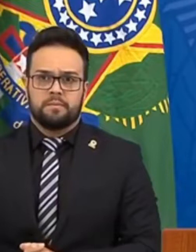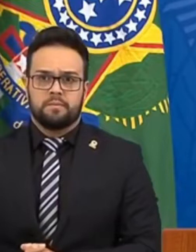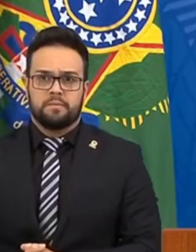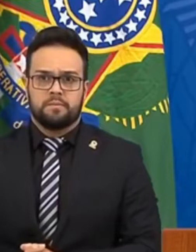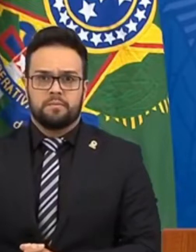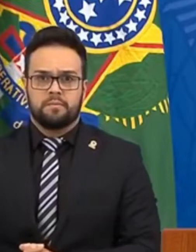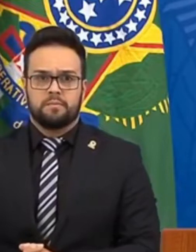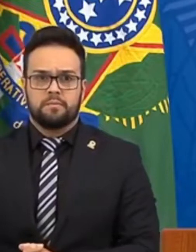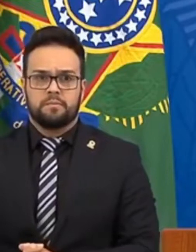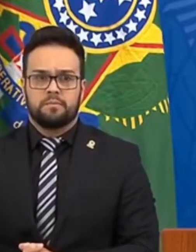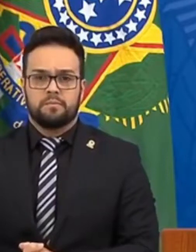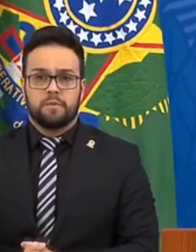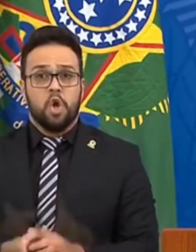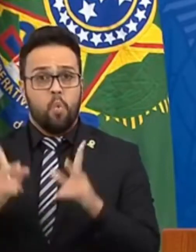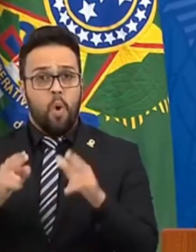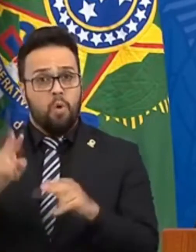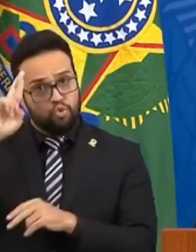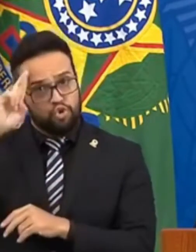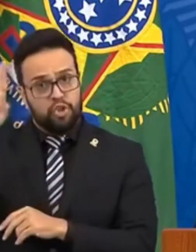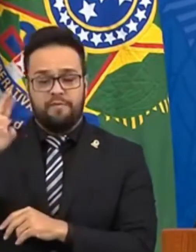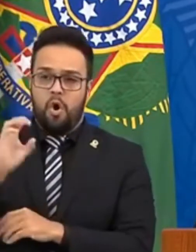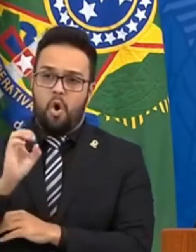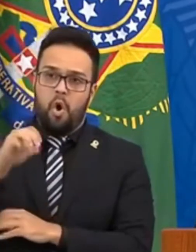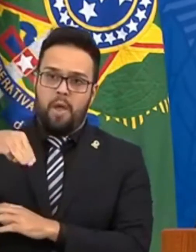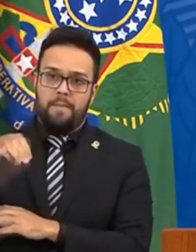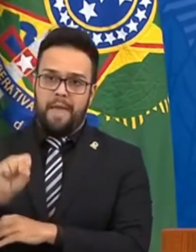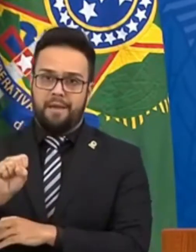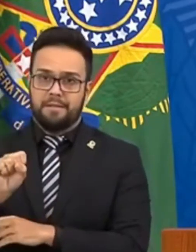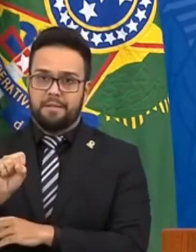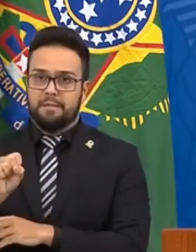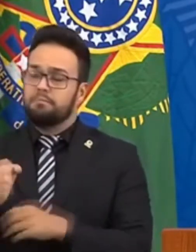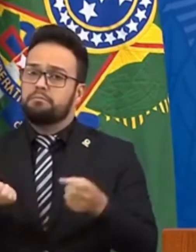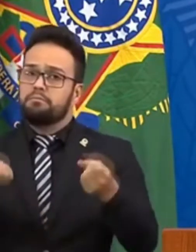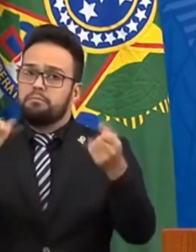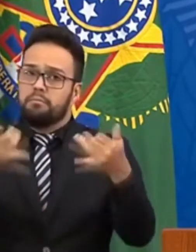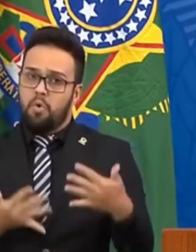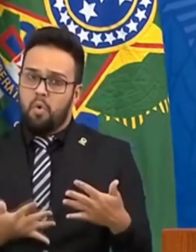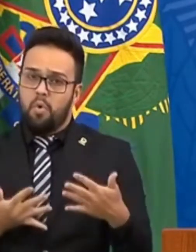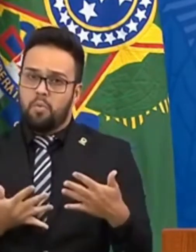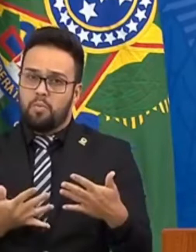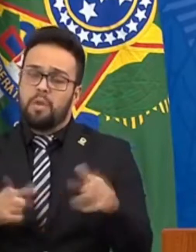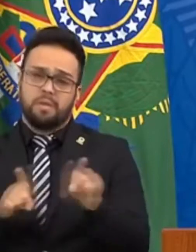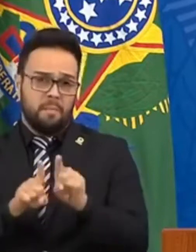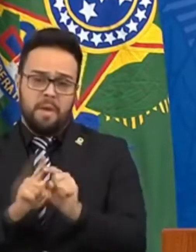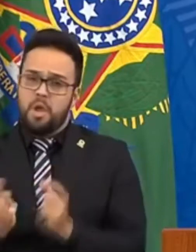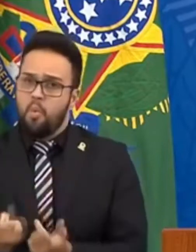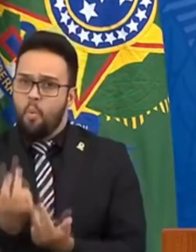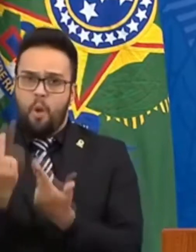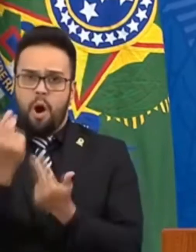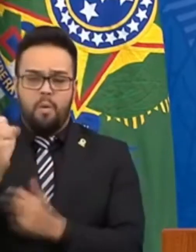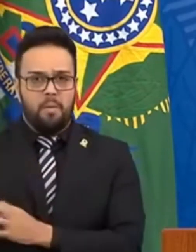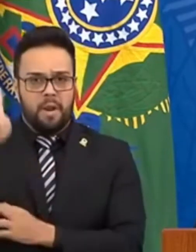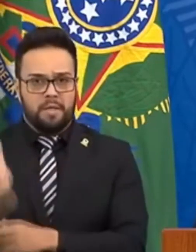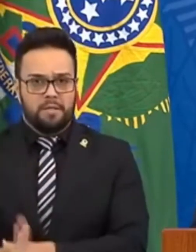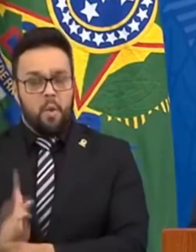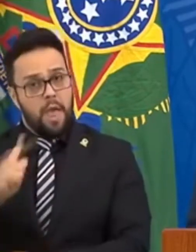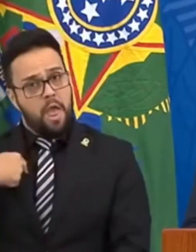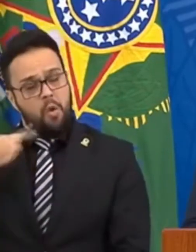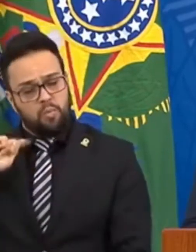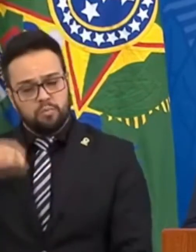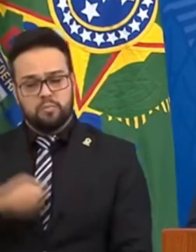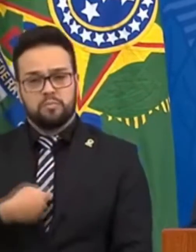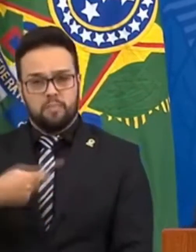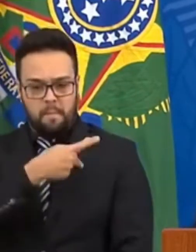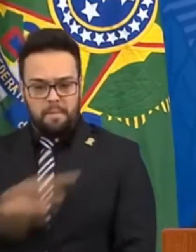é o chefe da rua ms e no brasil não é diferente e como presidente da